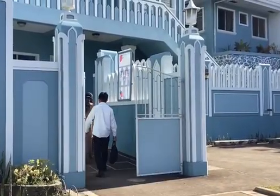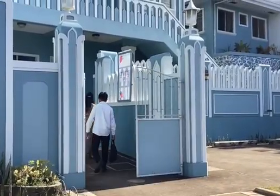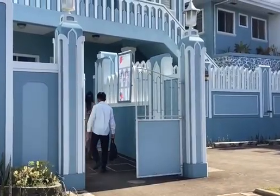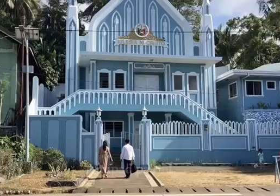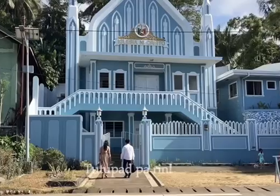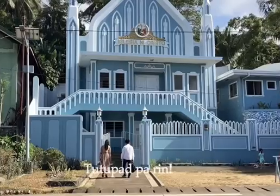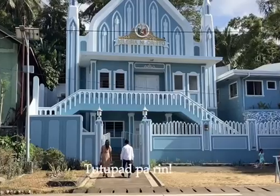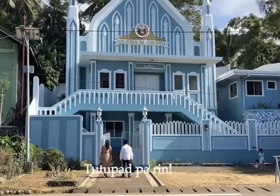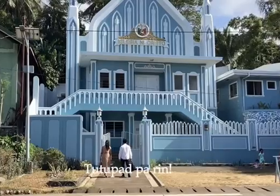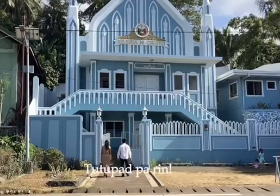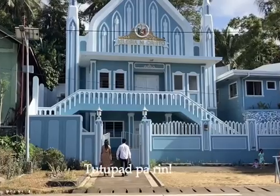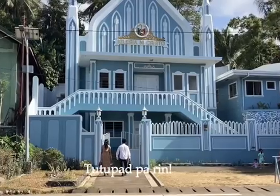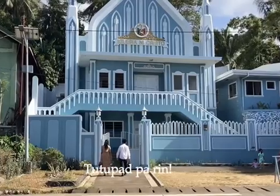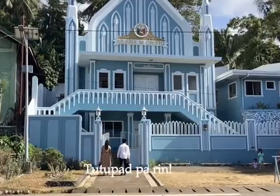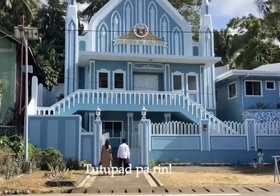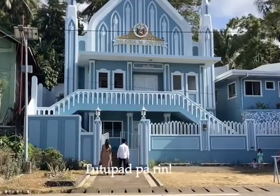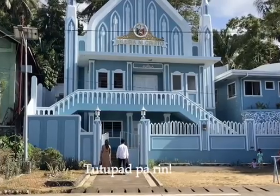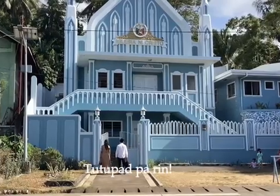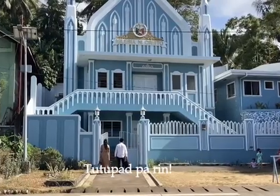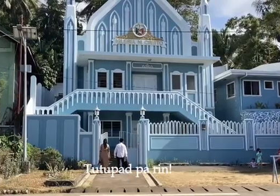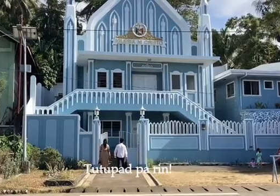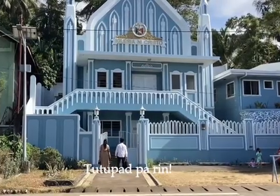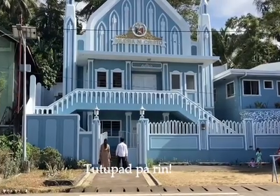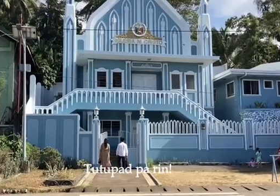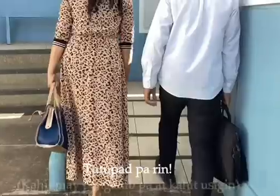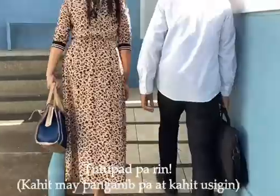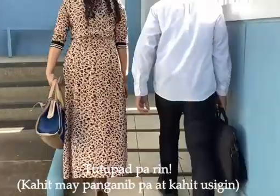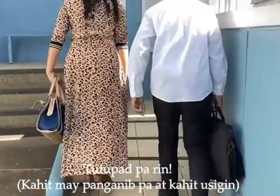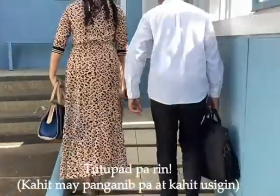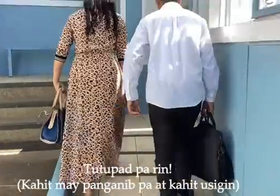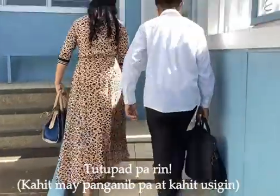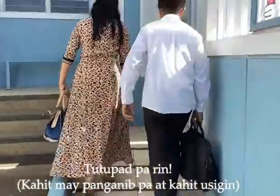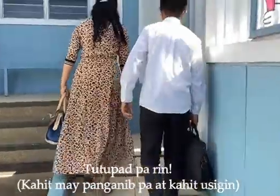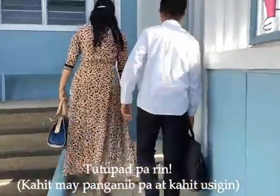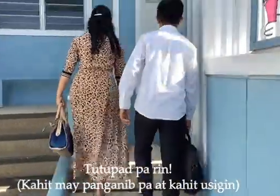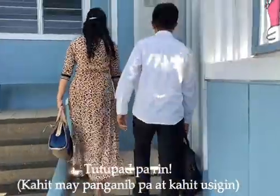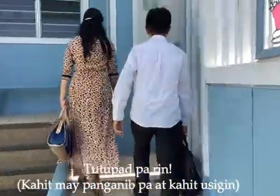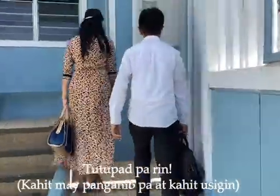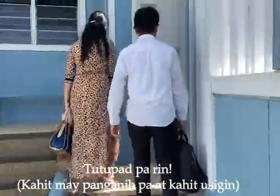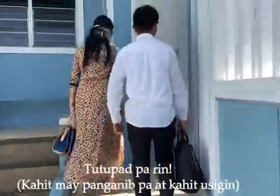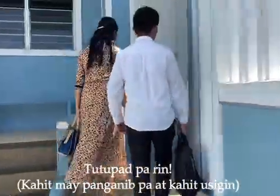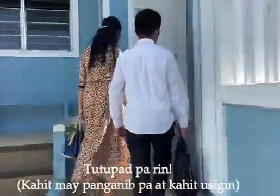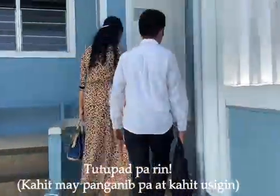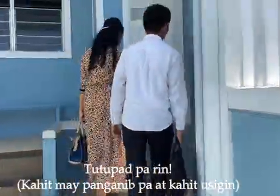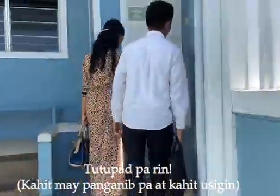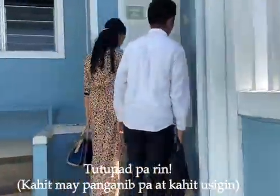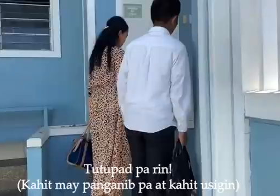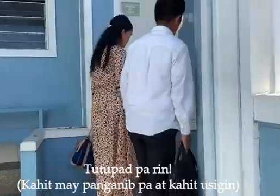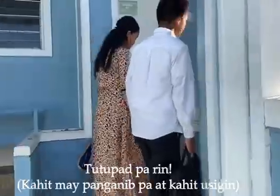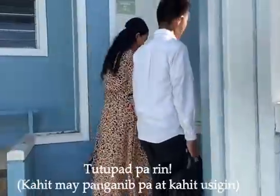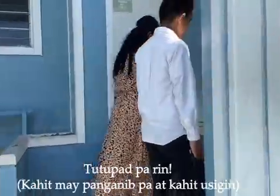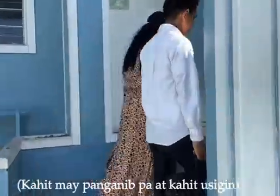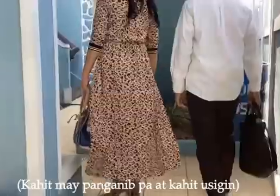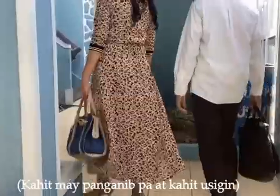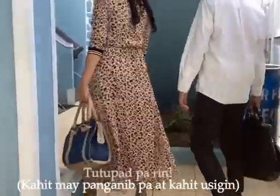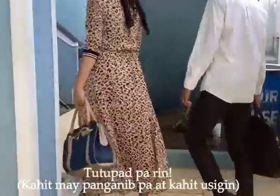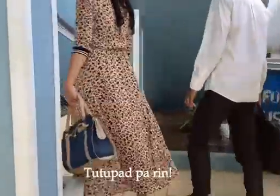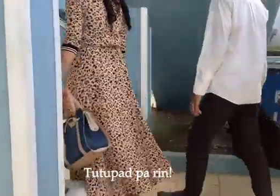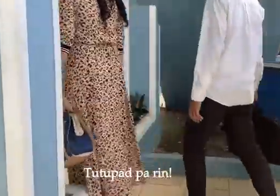tiisin, tutupad pa rin. Kahit may panganib at kahit pusigil,